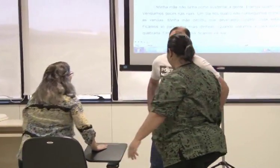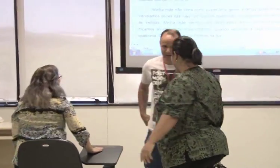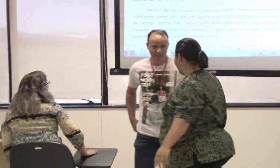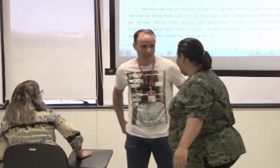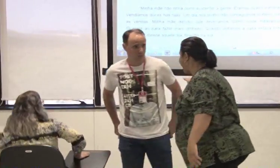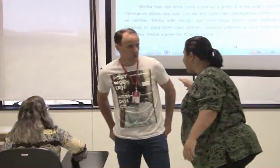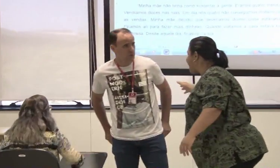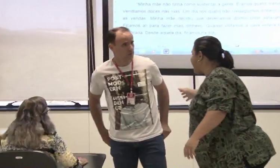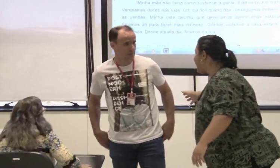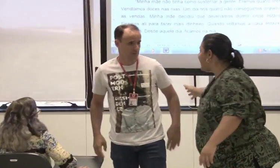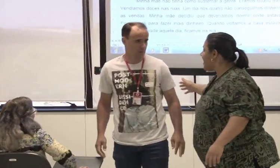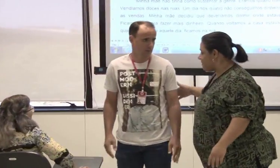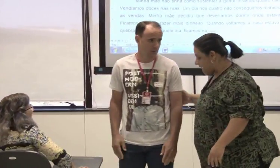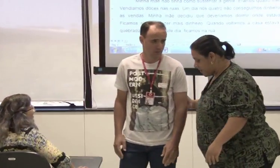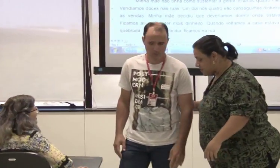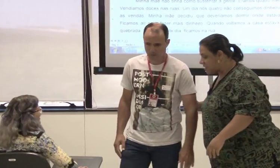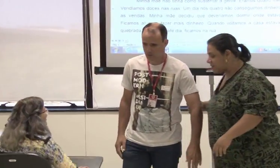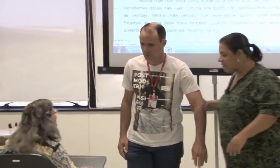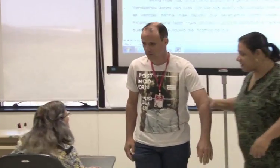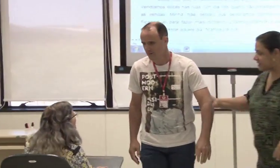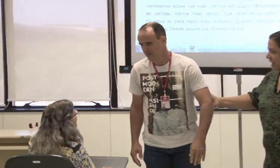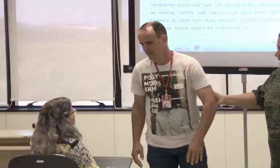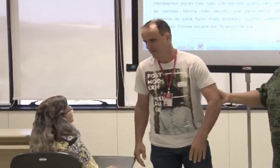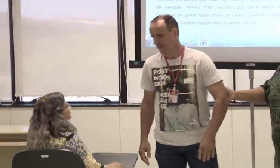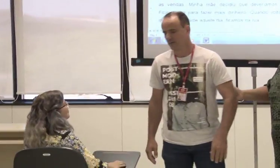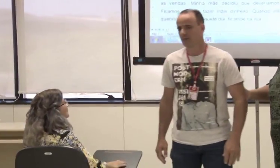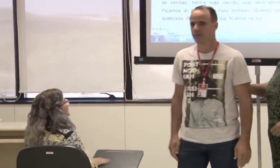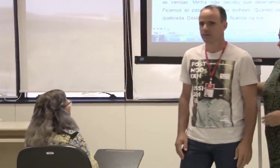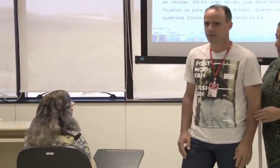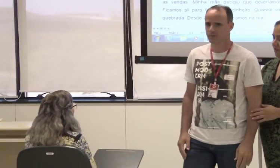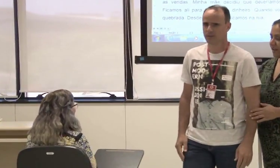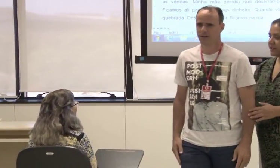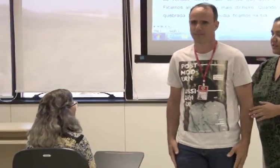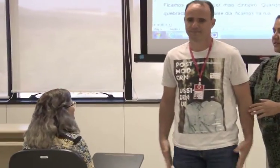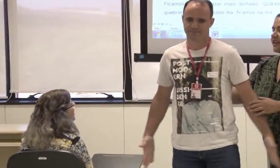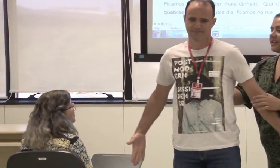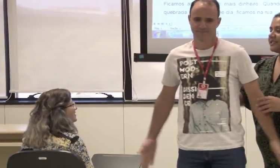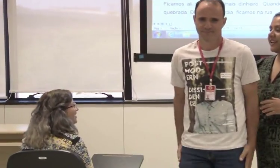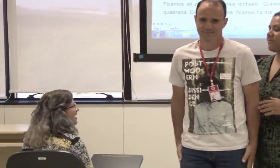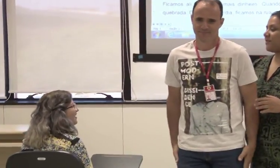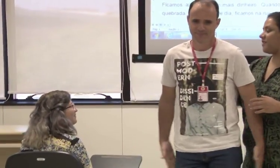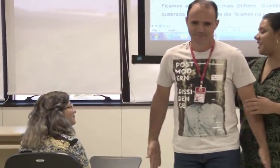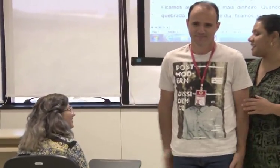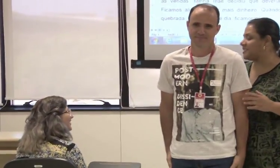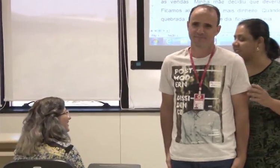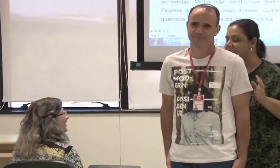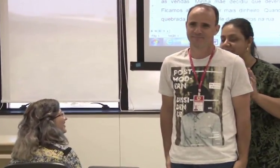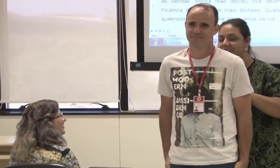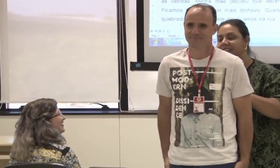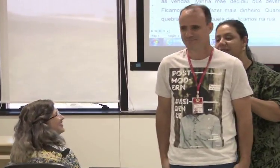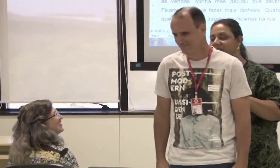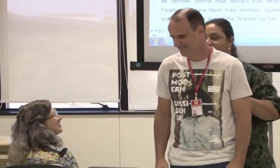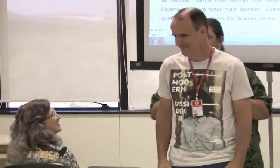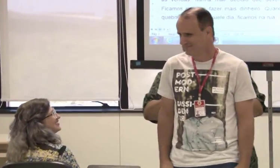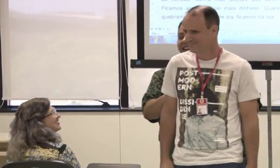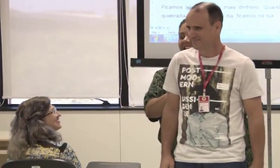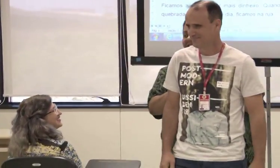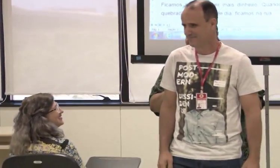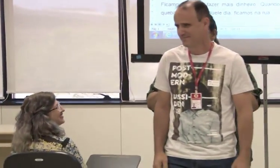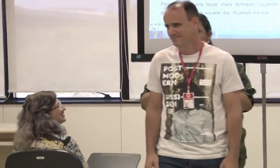Ela vai ler o título? Vai ler o título e eu vou ensinar ela a ler. Chega para frente. Chega para frente. Chega mais para frente. Vai